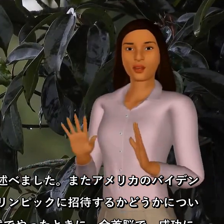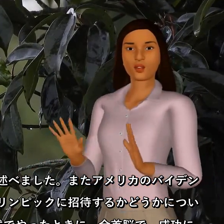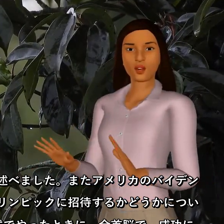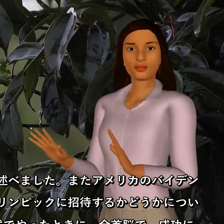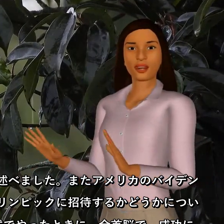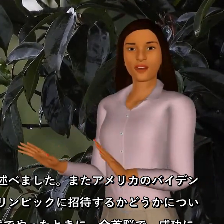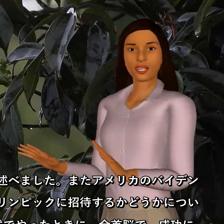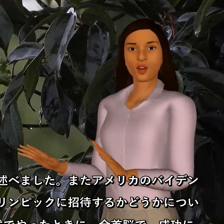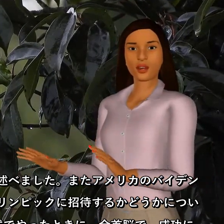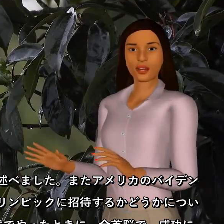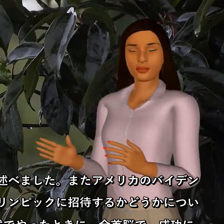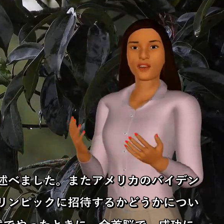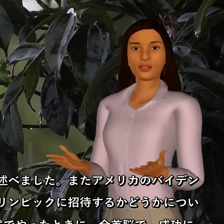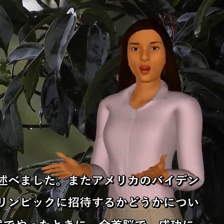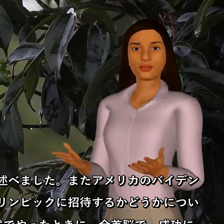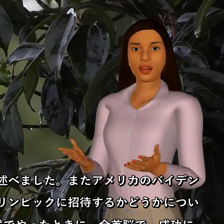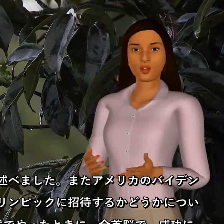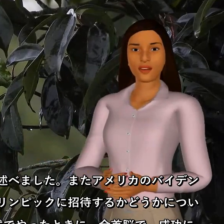ことになる、と述べました。